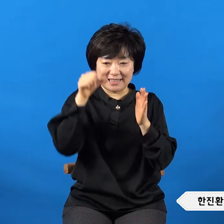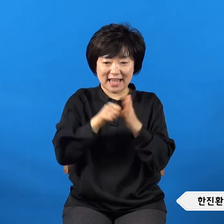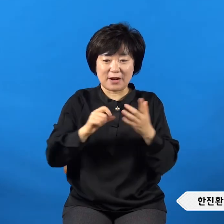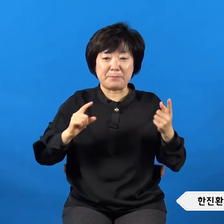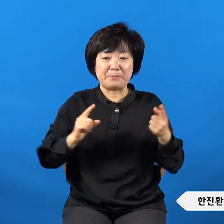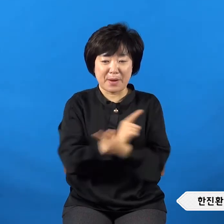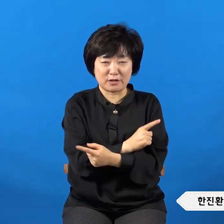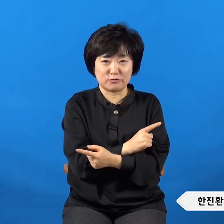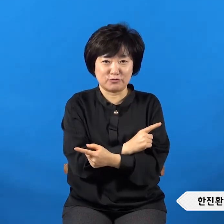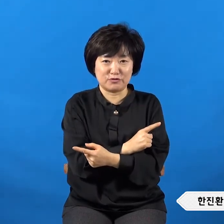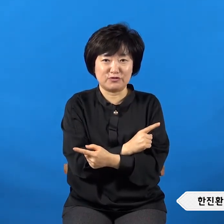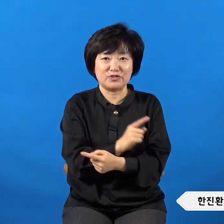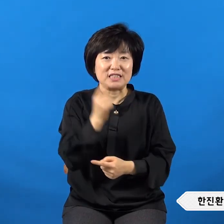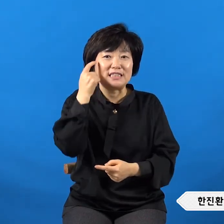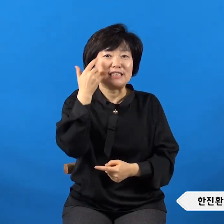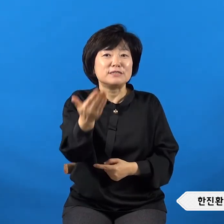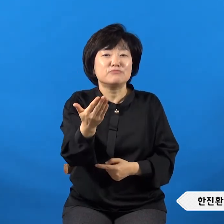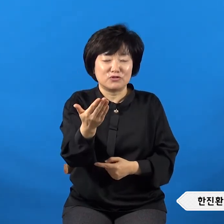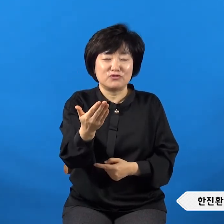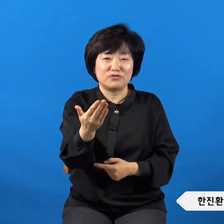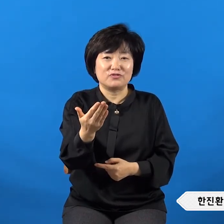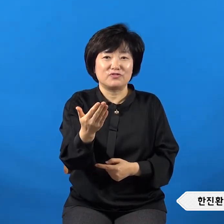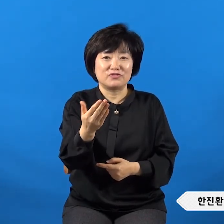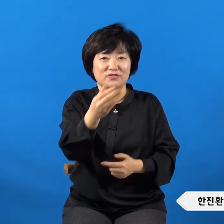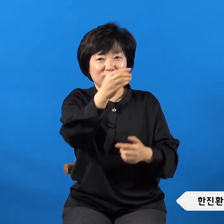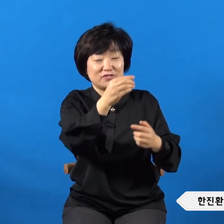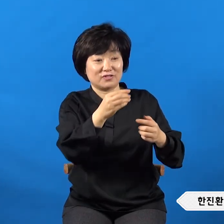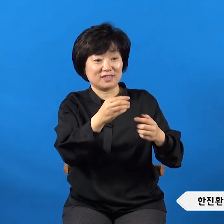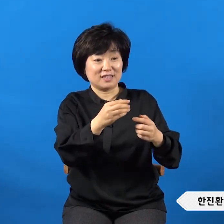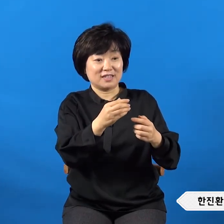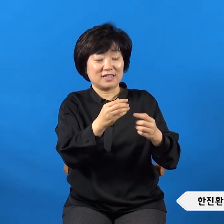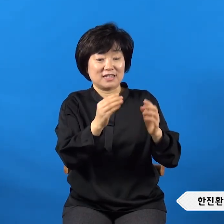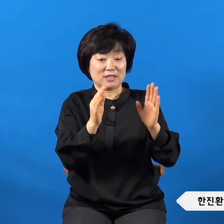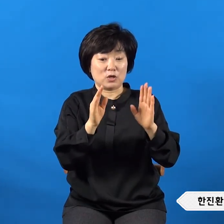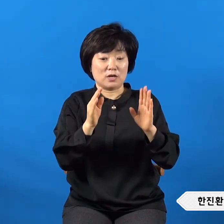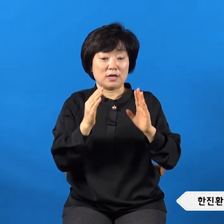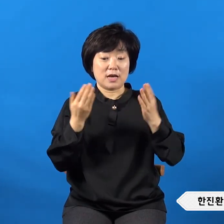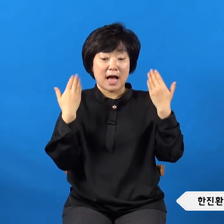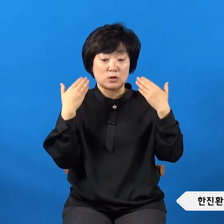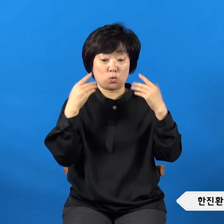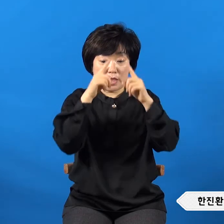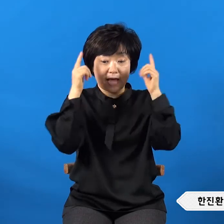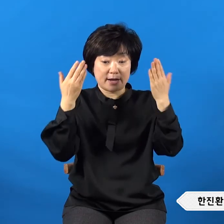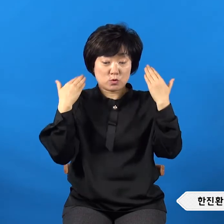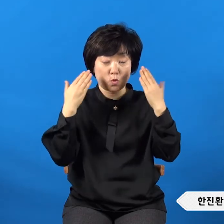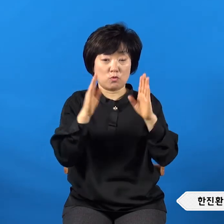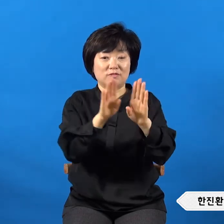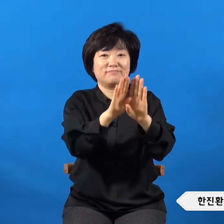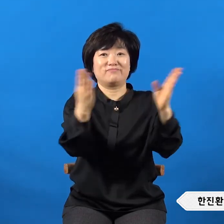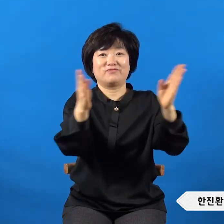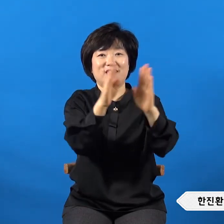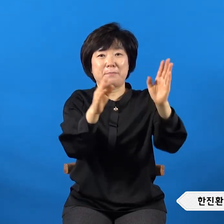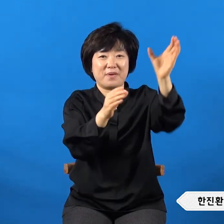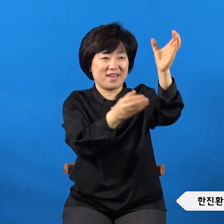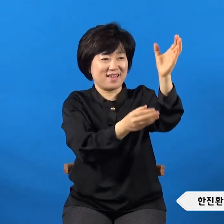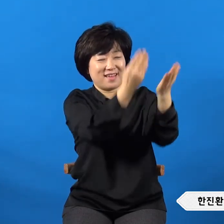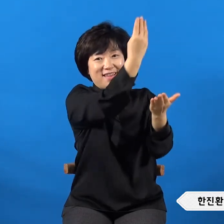인생을 바꾼 그 한마디 질문을 새겨 넣었습니다. 그리고 그 다음에는 이 질문을 새겨